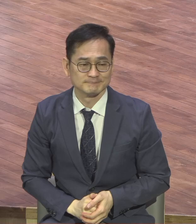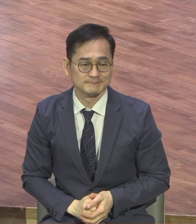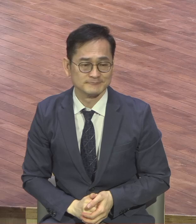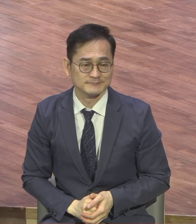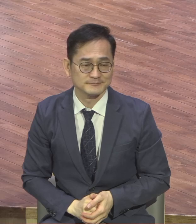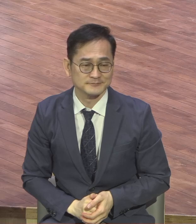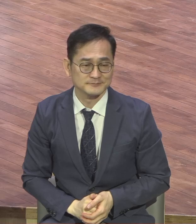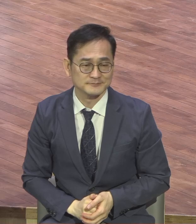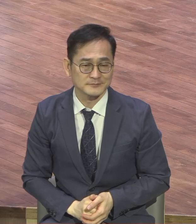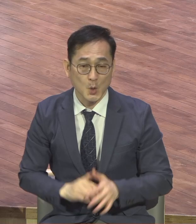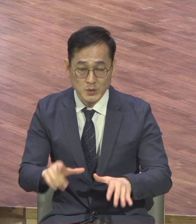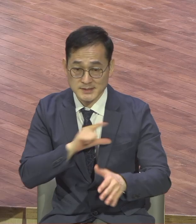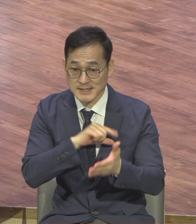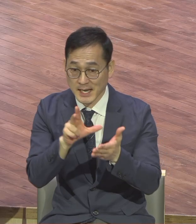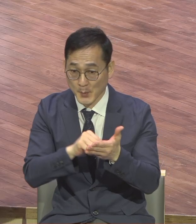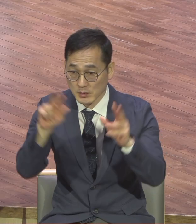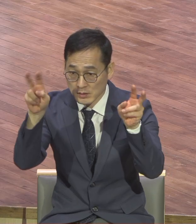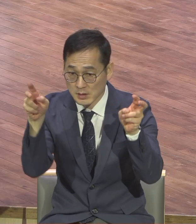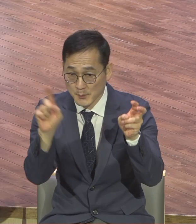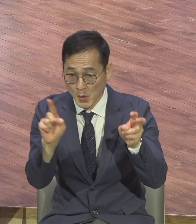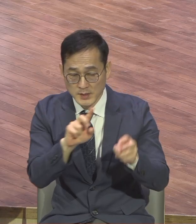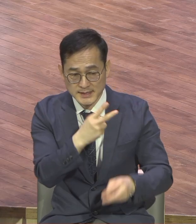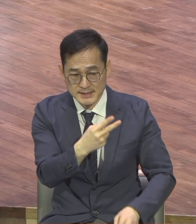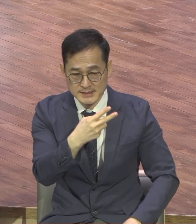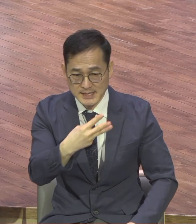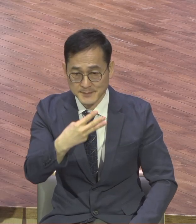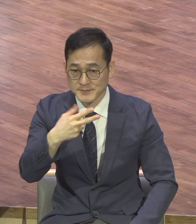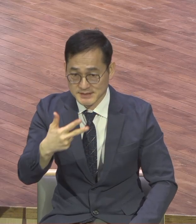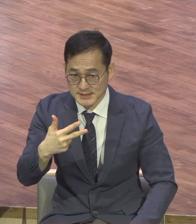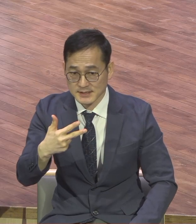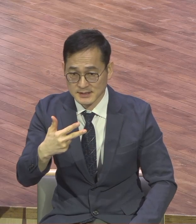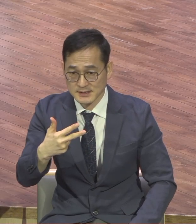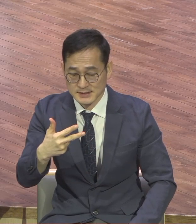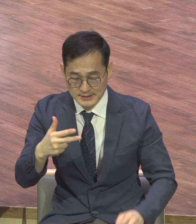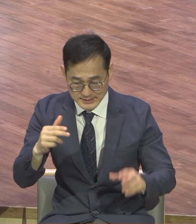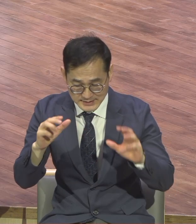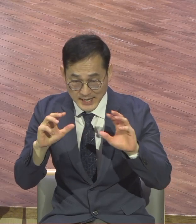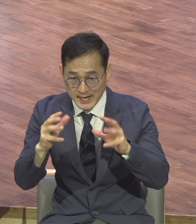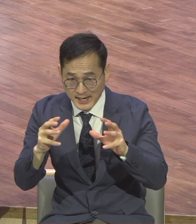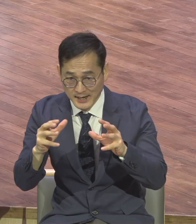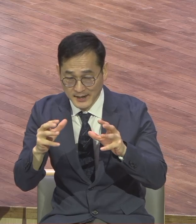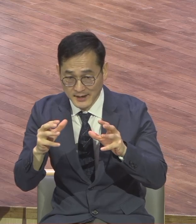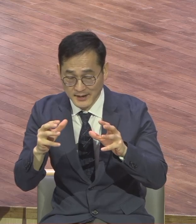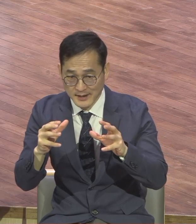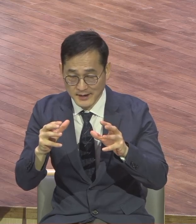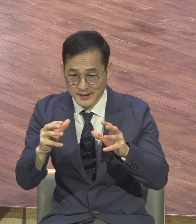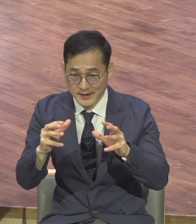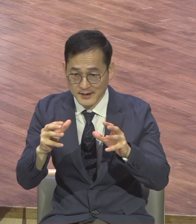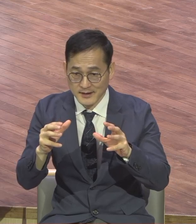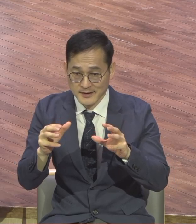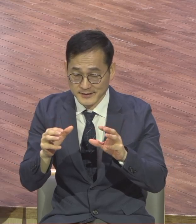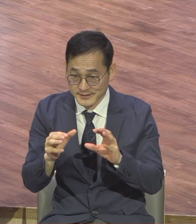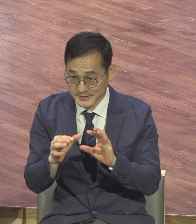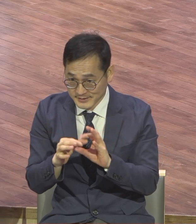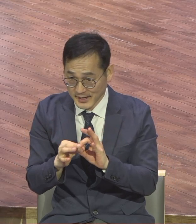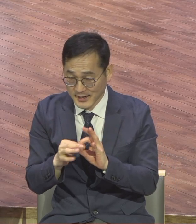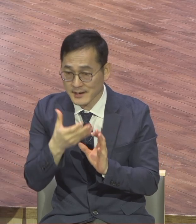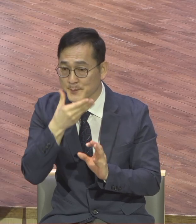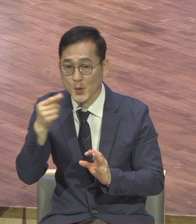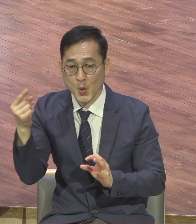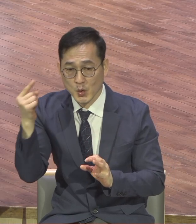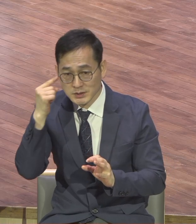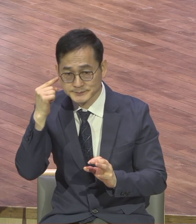뭡니까? 237 시대를 그렇게 살고 있는데 237 나라에